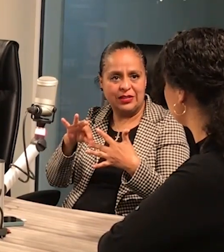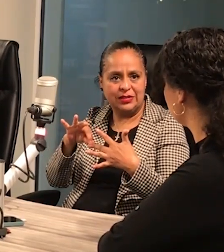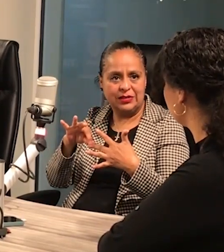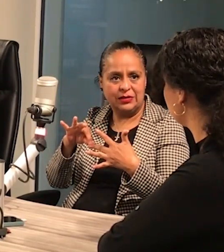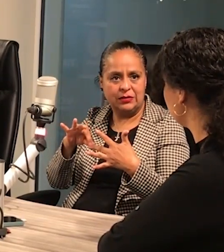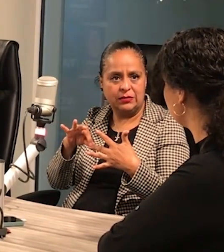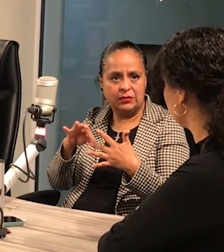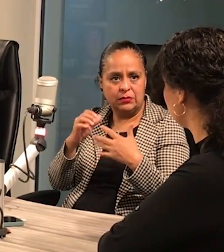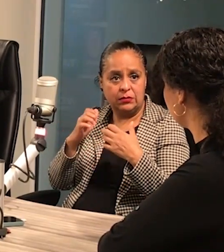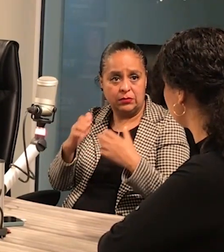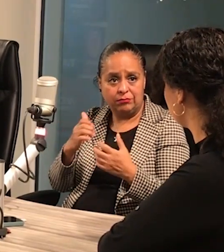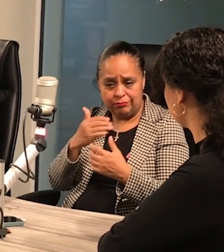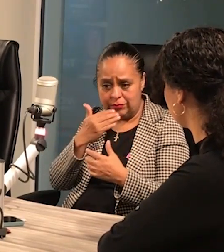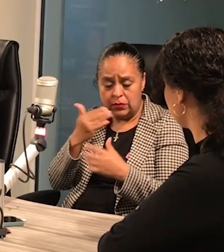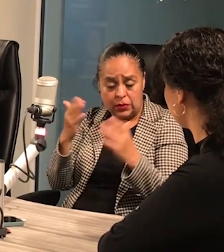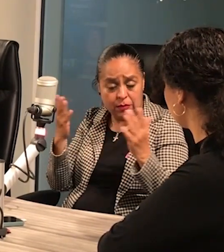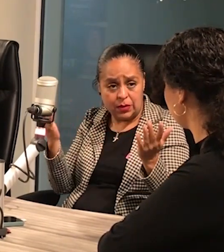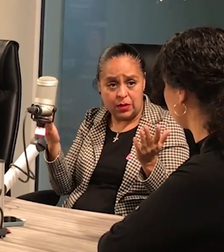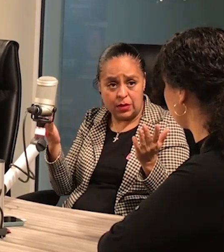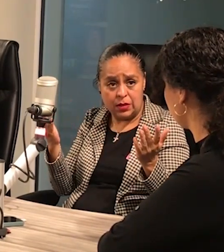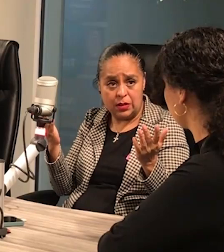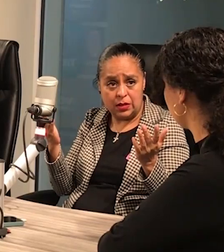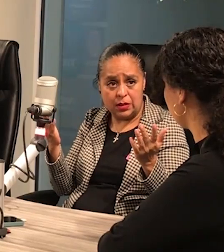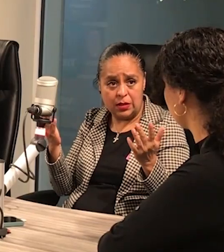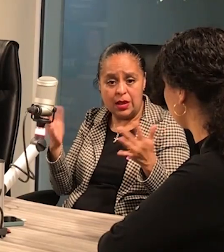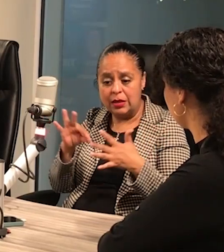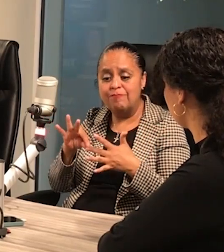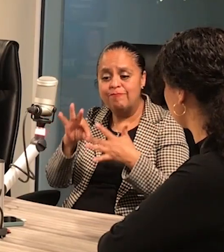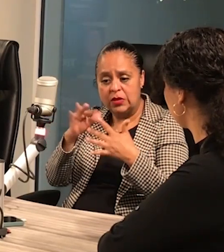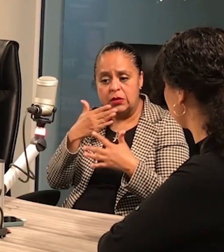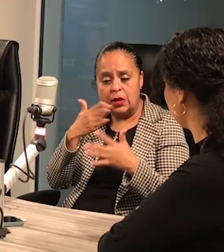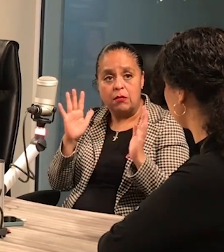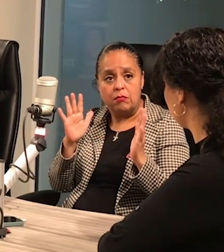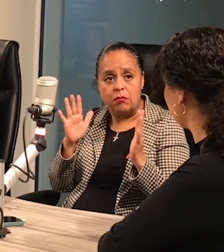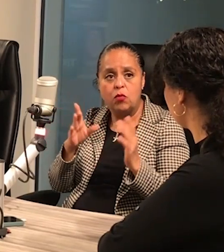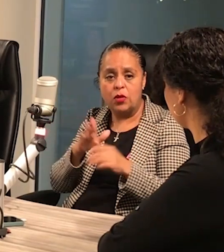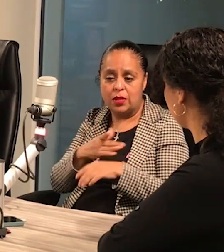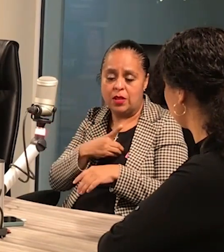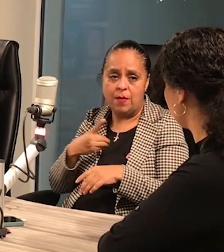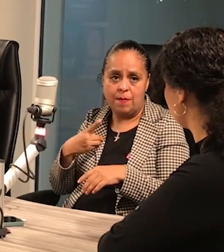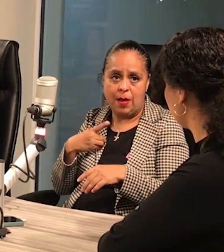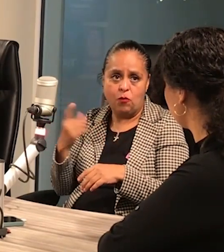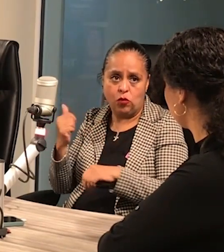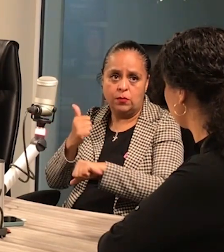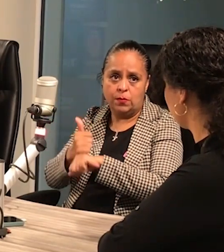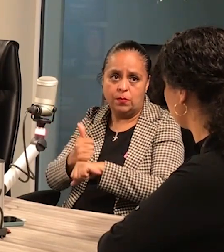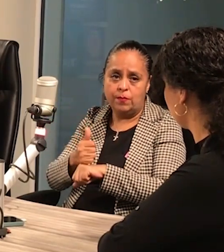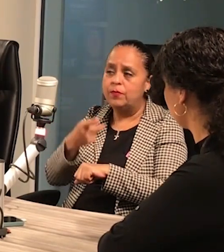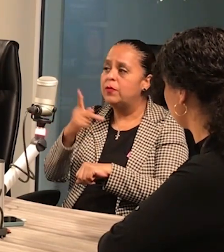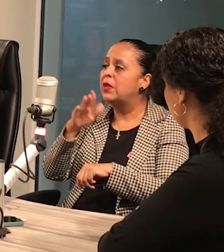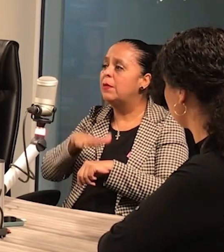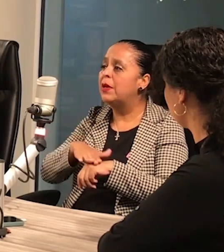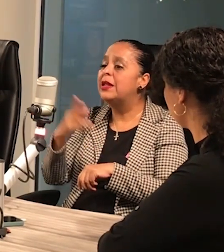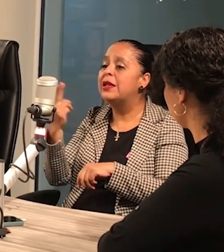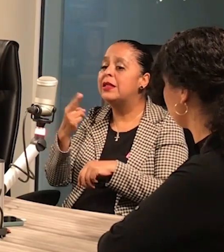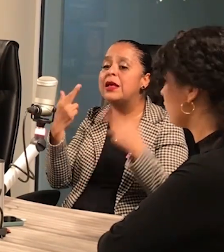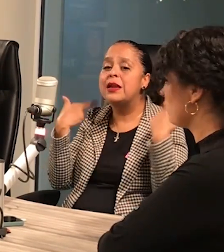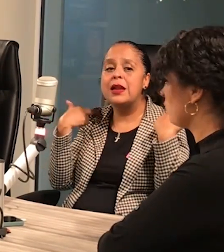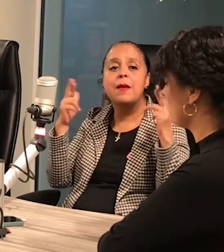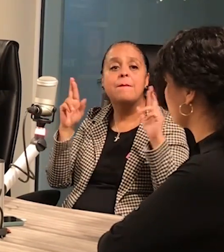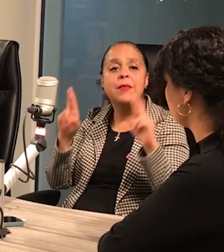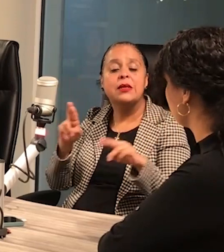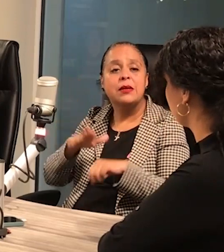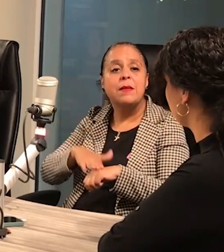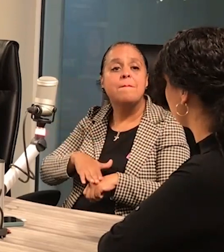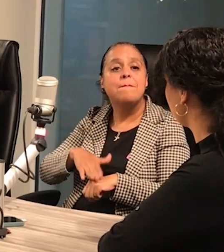está bien porque debemos tomar estos espacios y claro que requerimos más representación